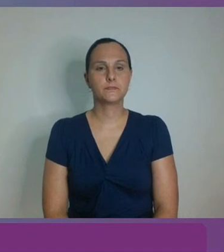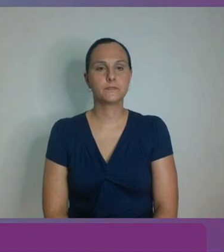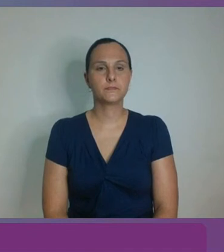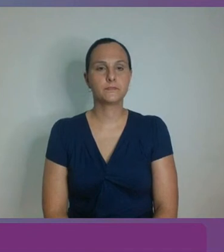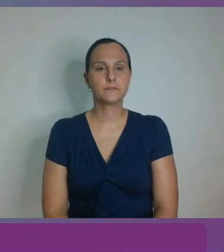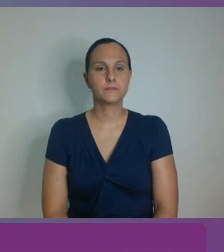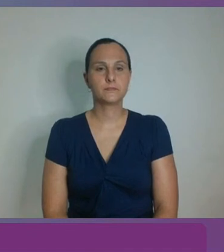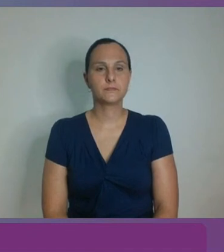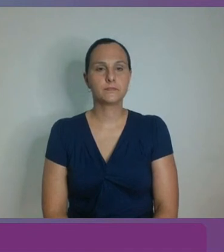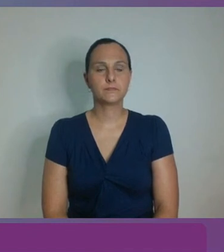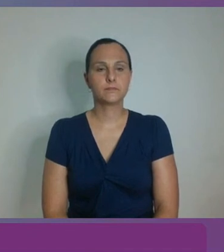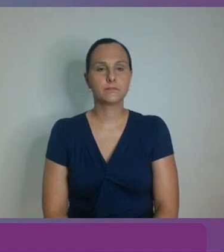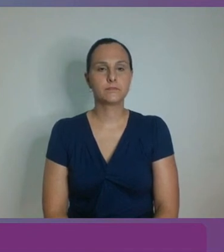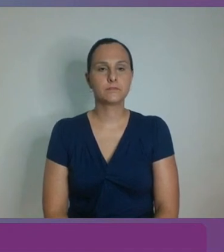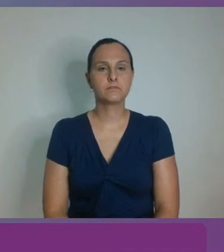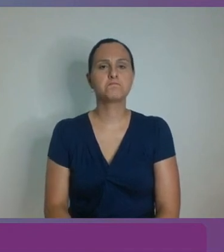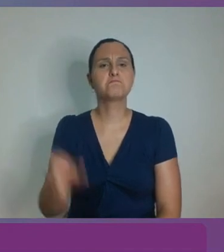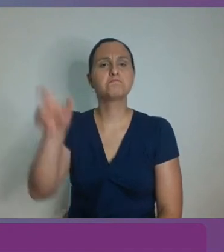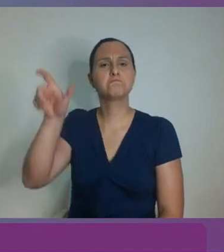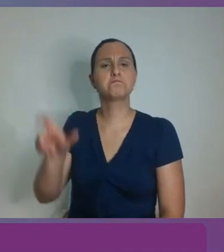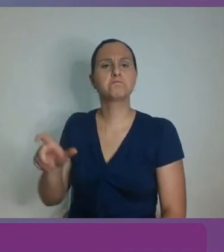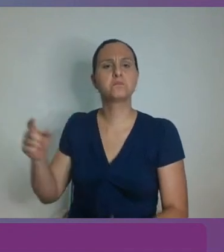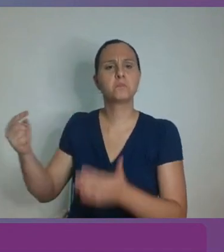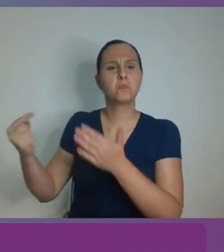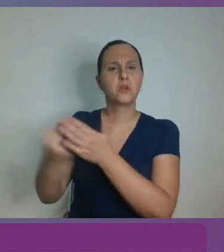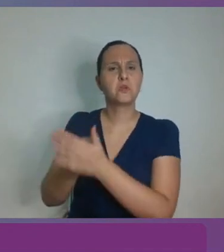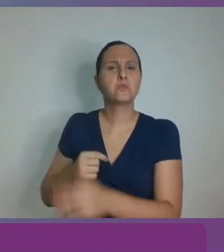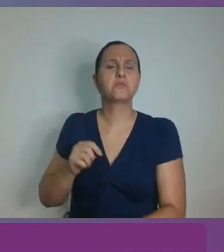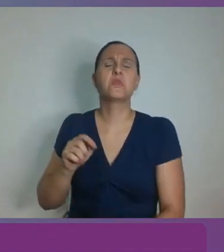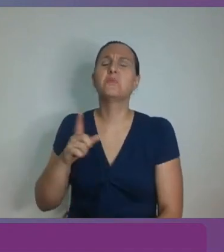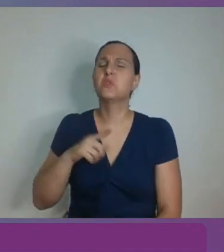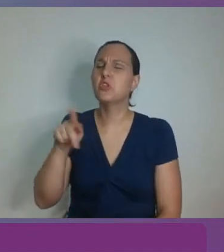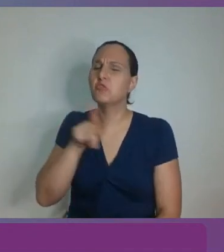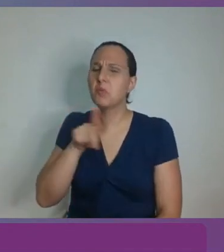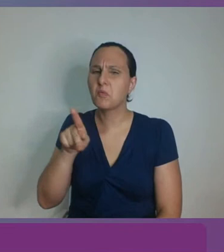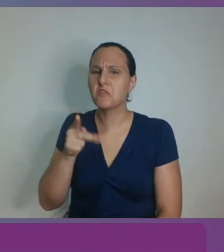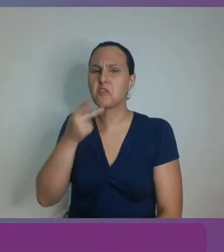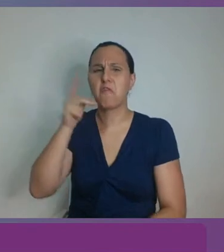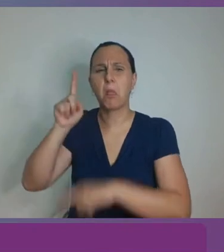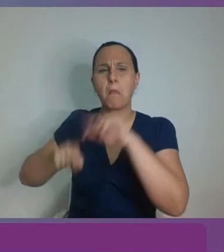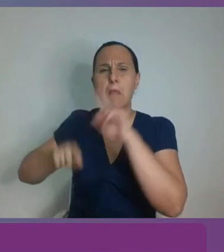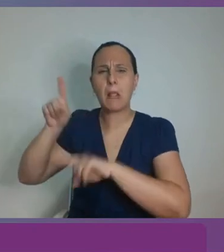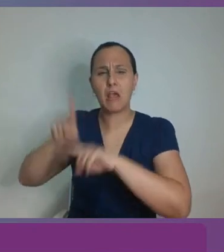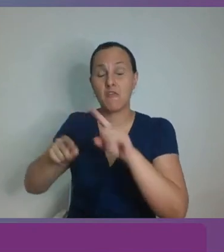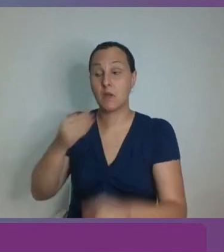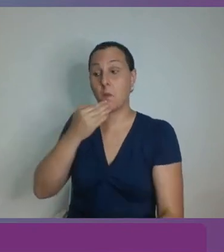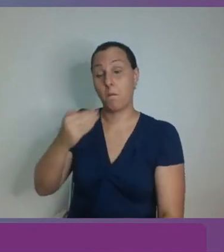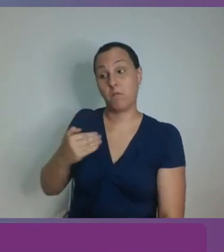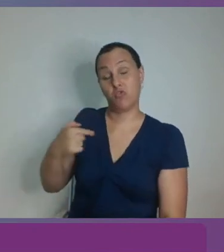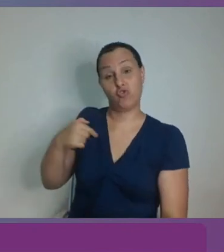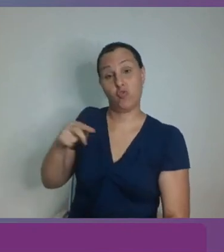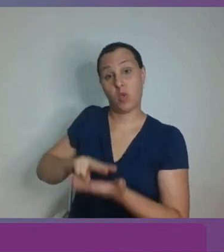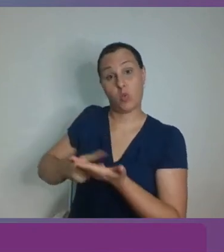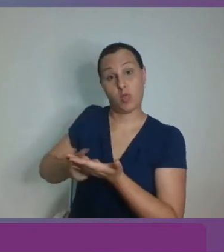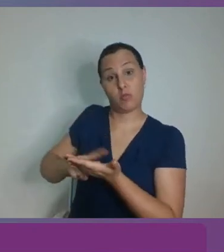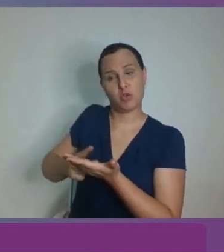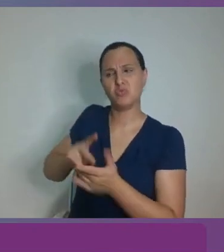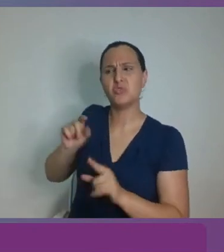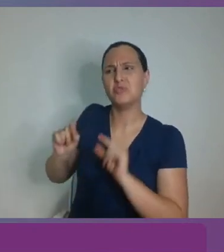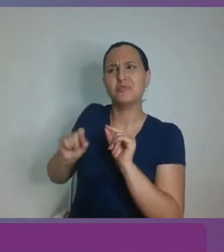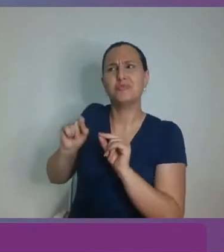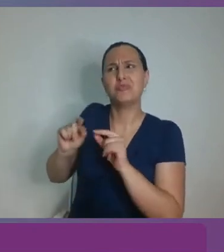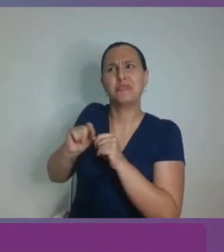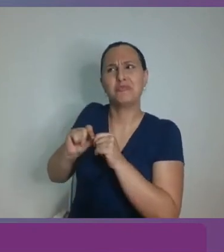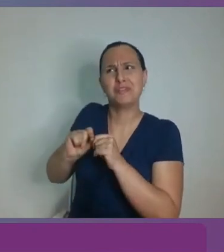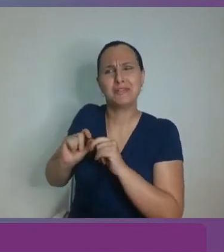Orvalho. Uma professora falou um palavrão e pediu para eu não traduzir. E aí, o que fazer? Você vai fazer a seguinte coisa, você vai falar com ela,